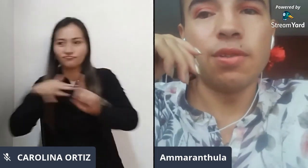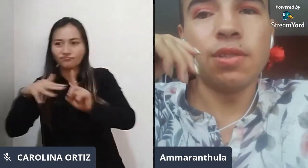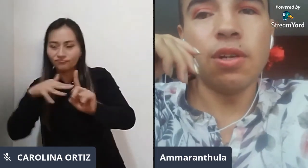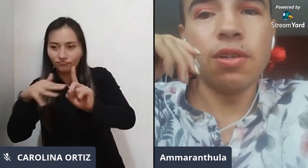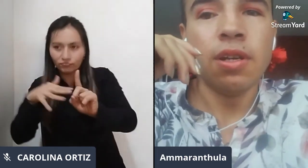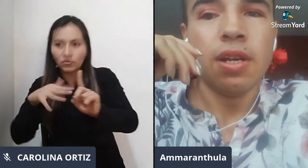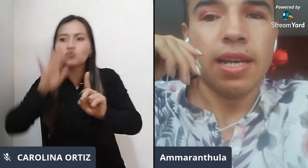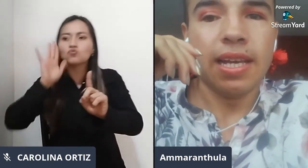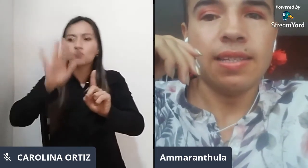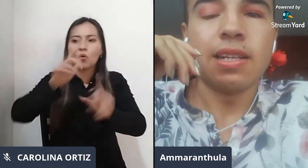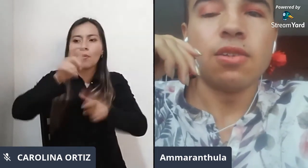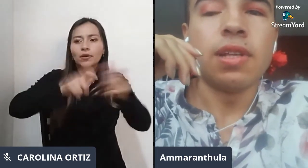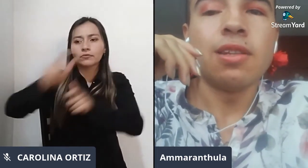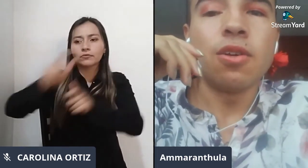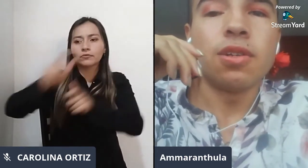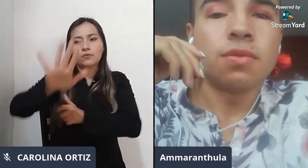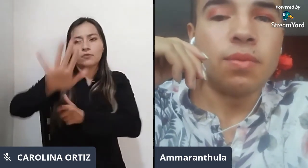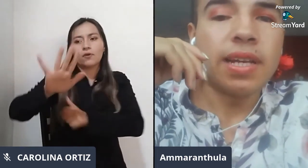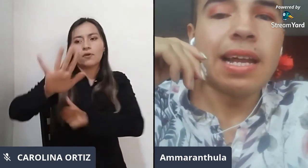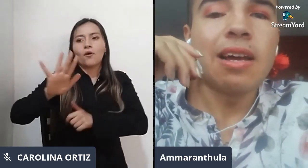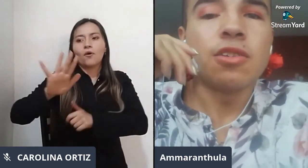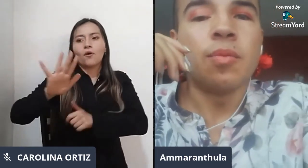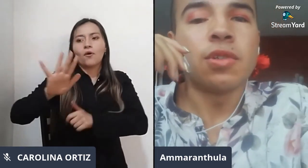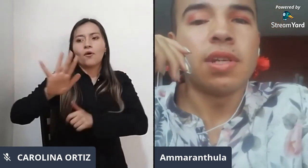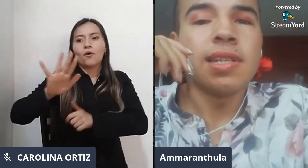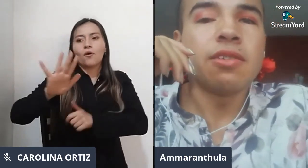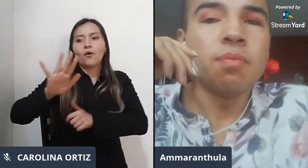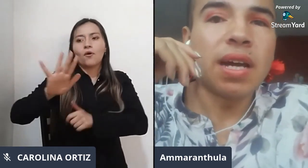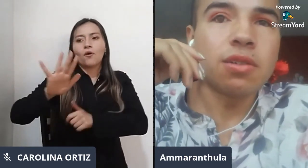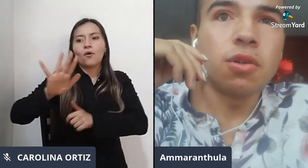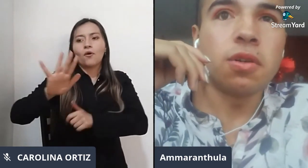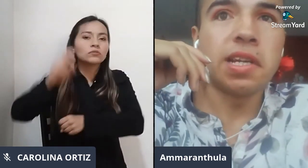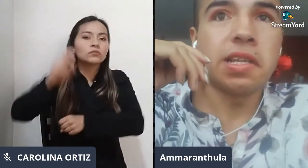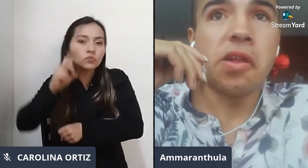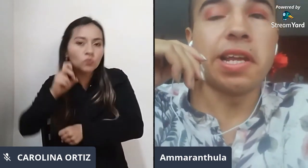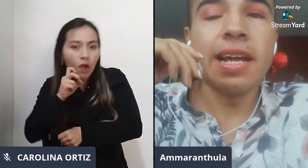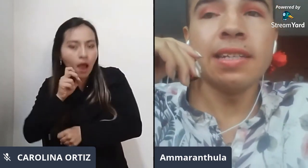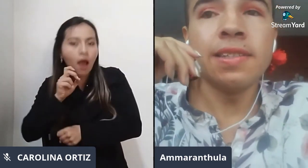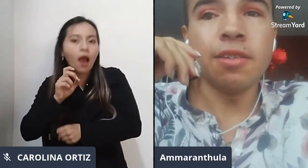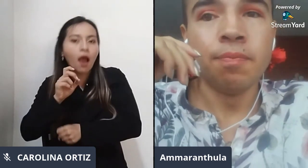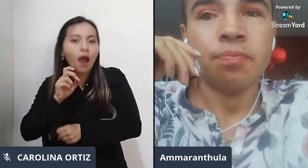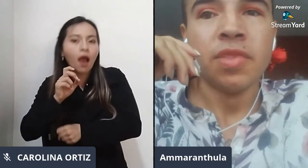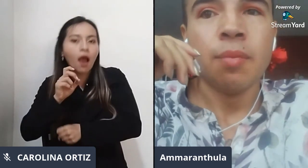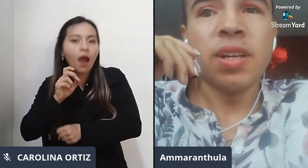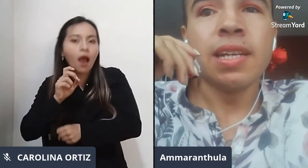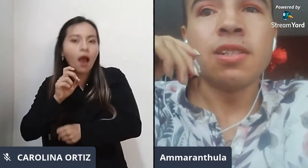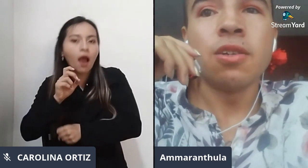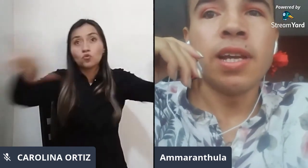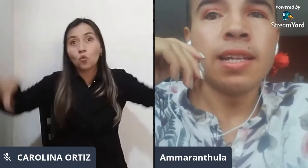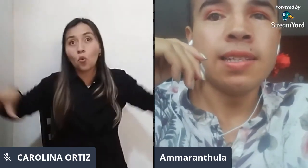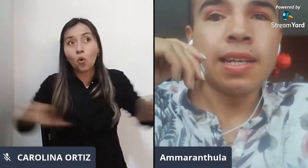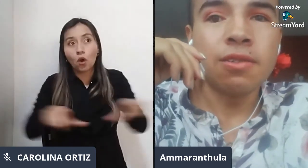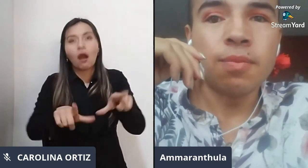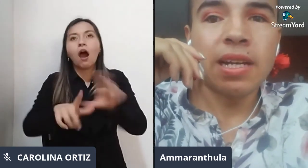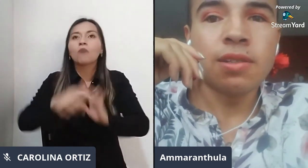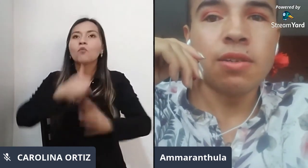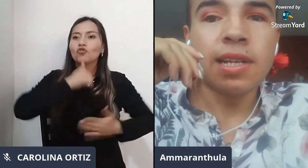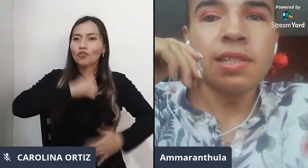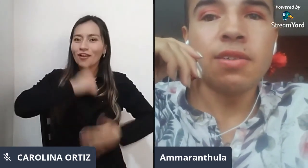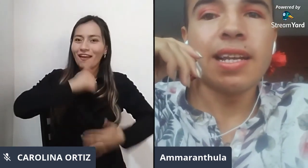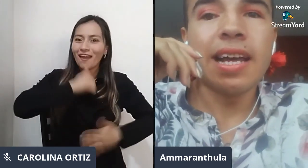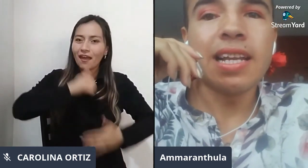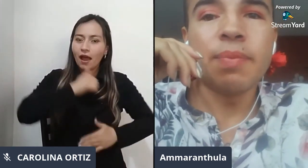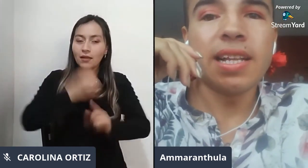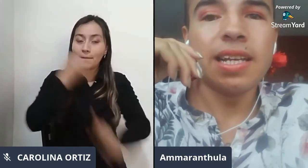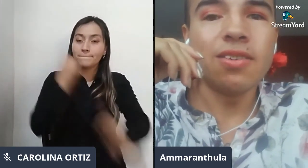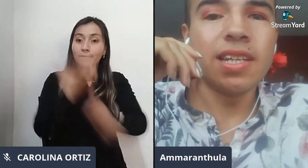ejercicio de prostitución, en ciertos territorios declarados como zonas de alto impacto, zonas de tolerancia, pues que son, no dejan de ser estos barrios a los